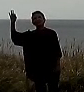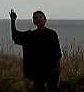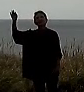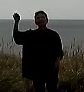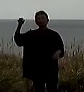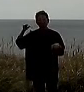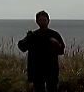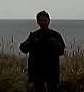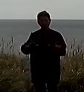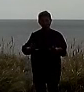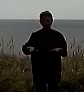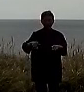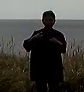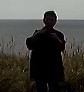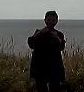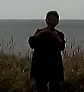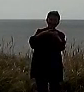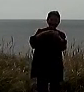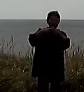今日もあてなく